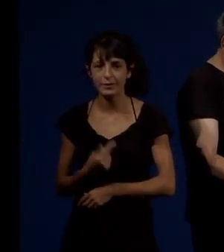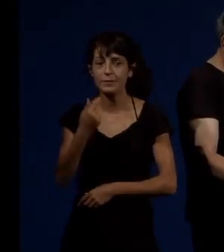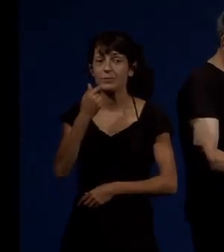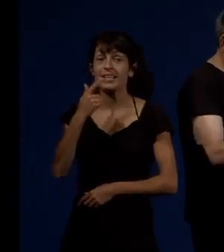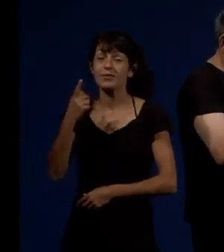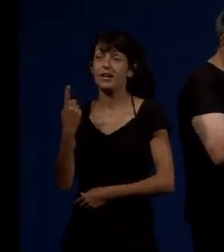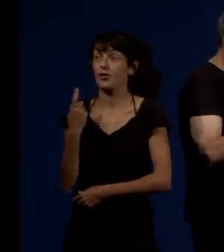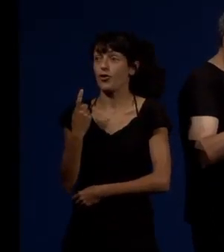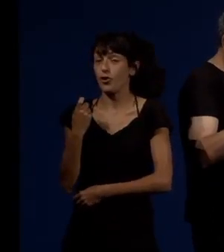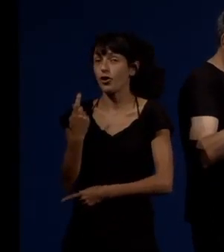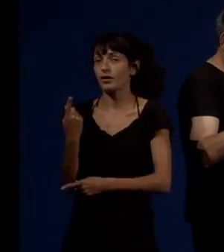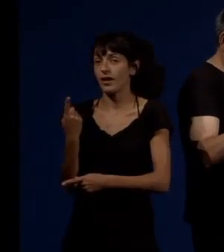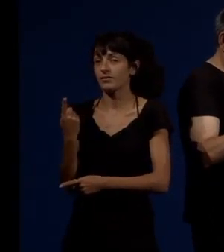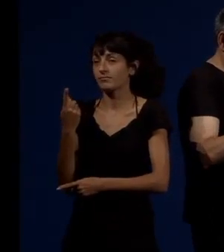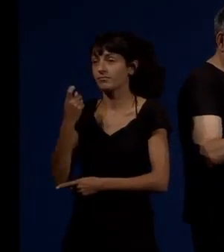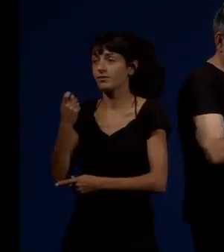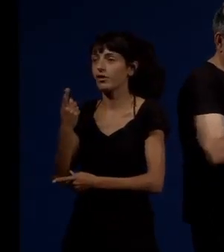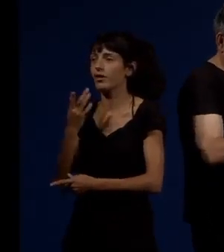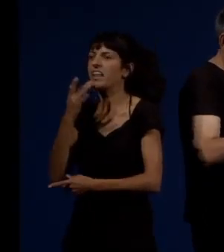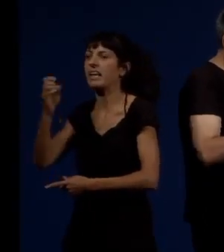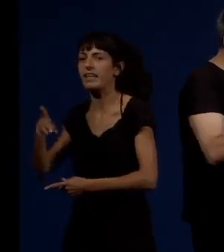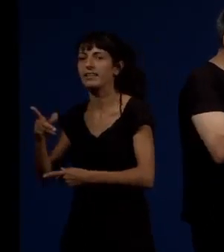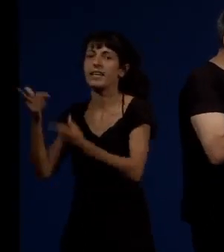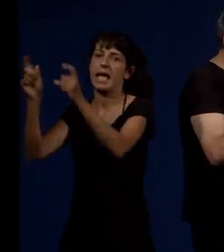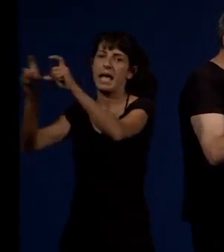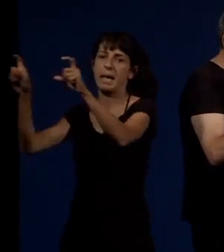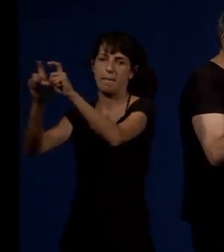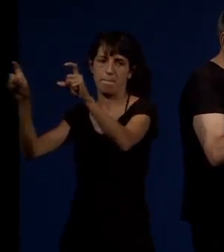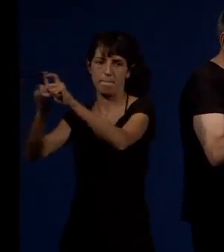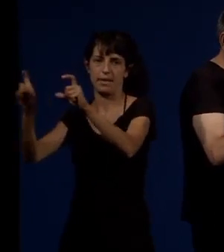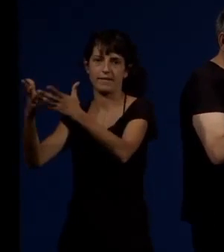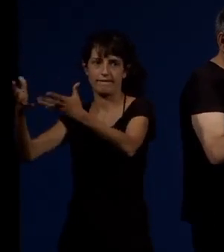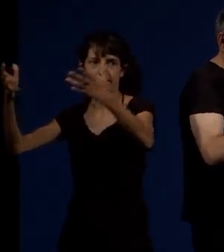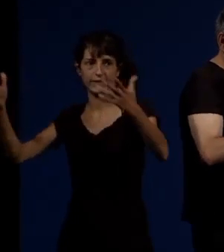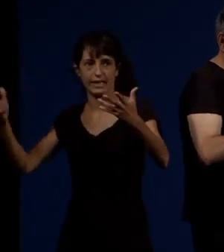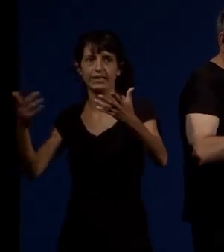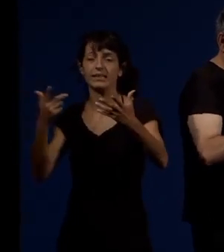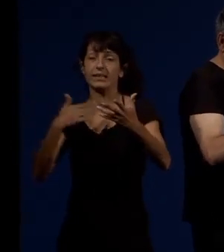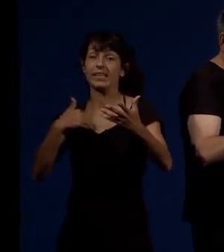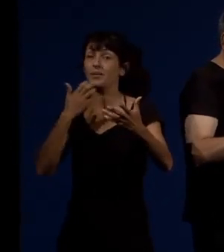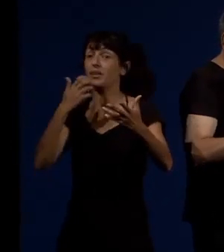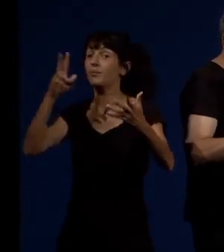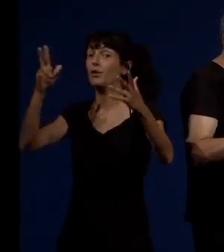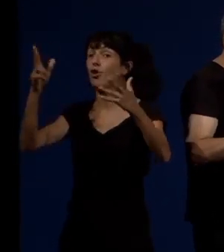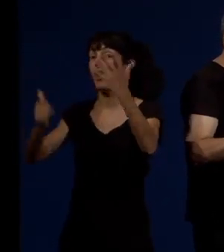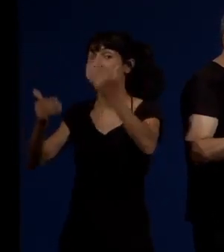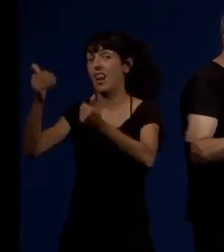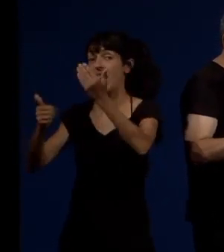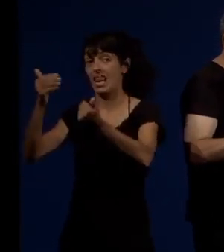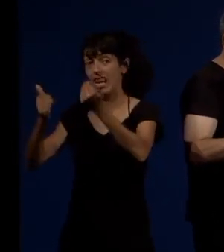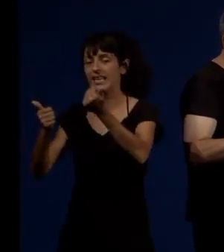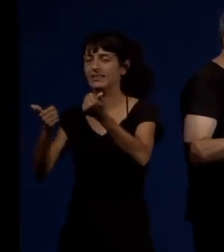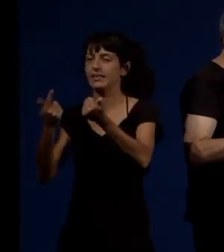superficie comercial que, ademais, o que fai é utilizar o leite como reclamo. Aí tamén acertou o señor Feijóo para ensinar cal é a política